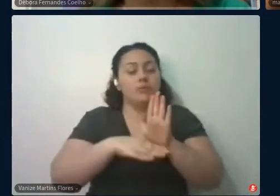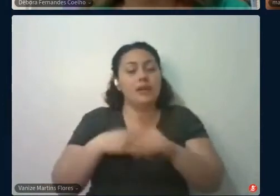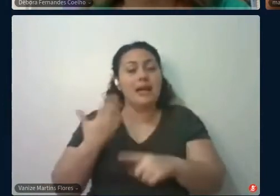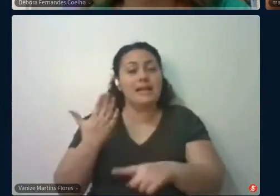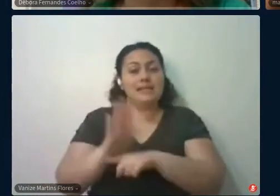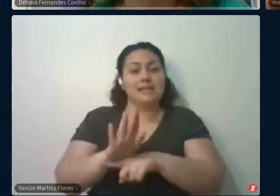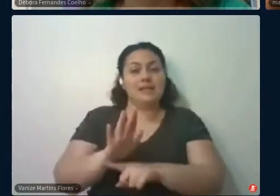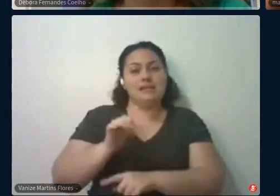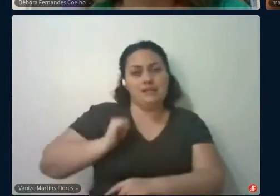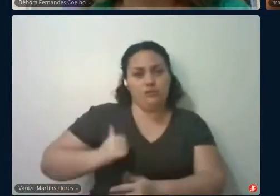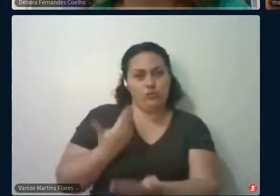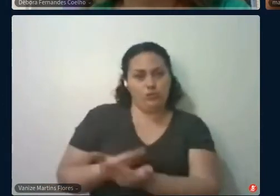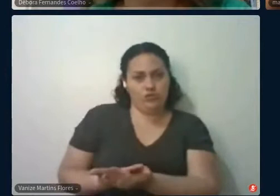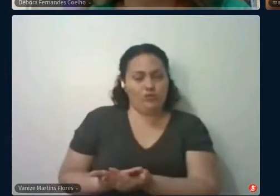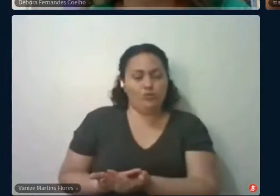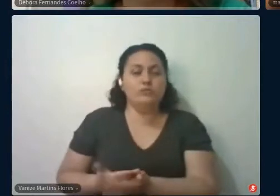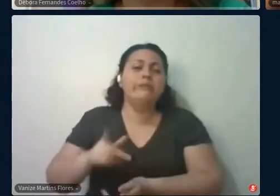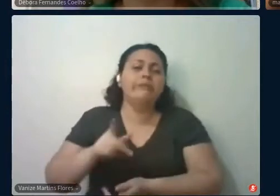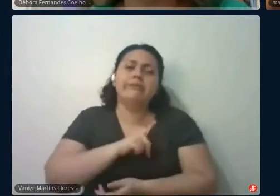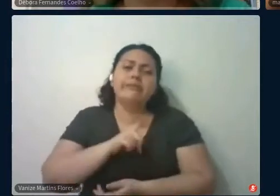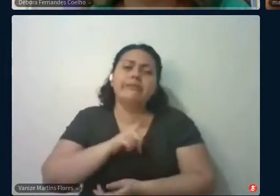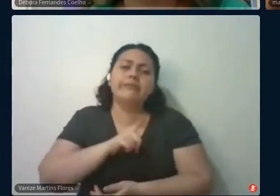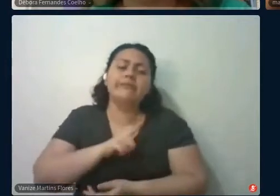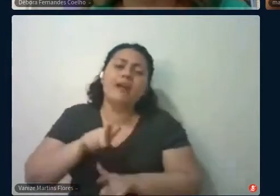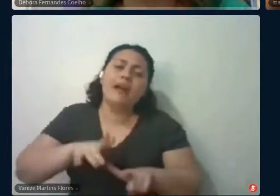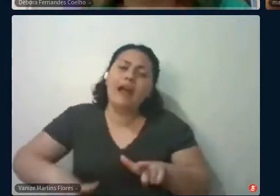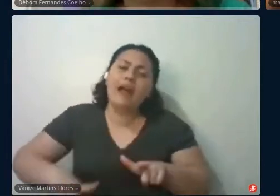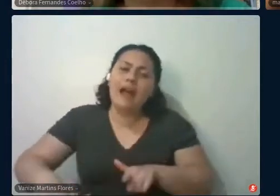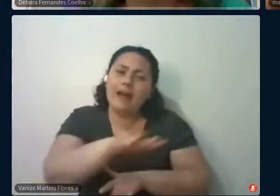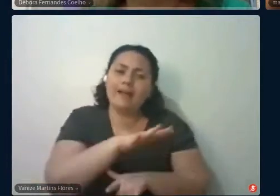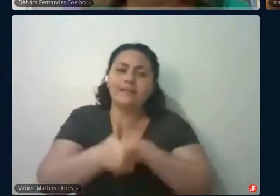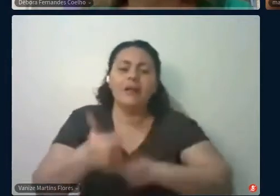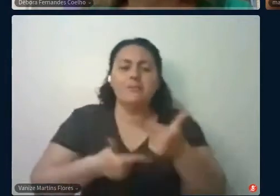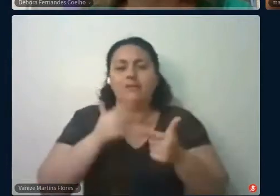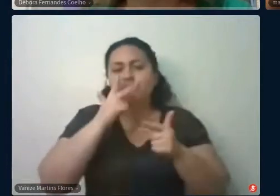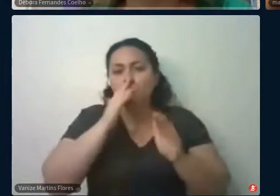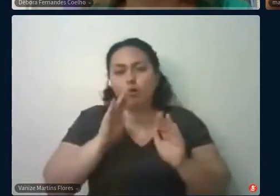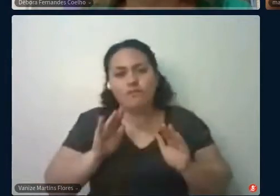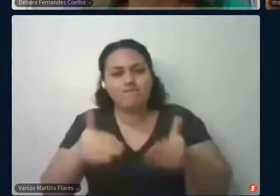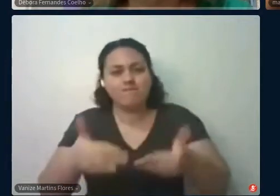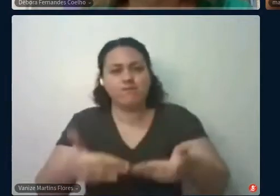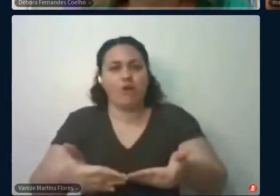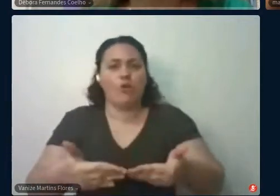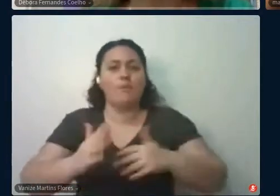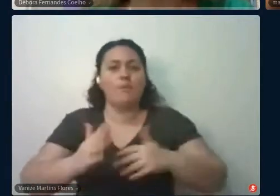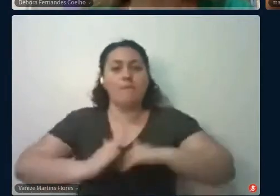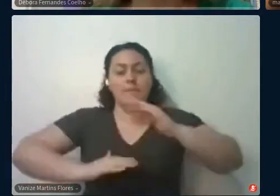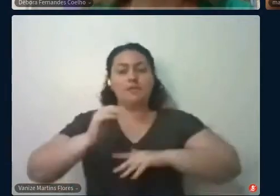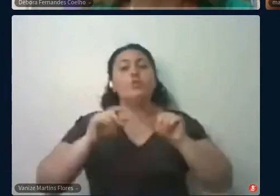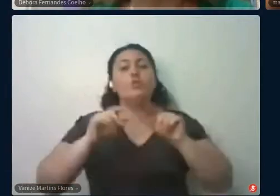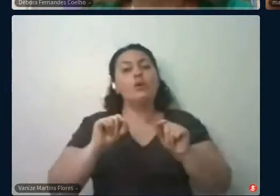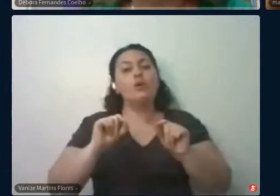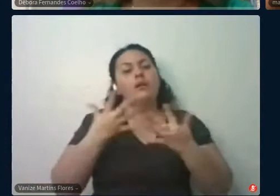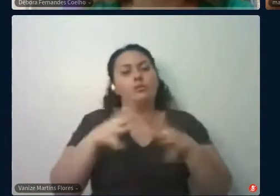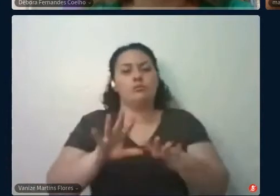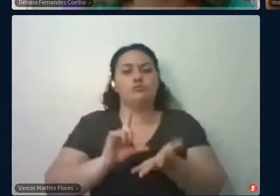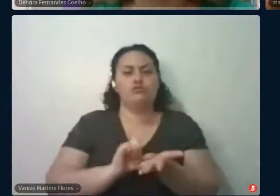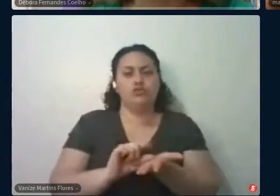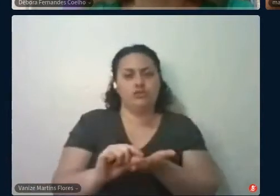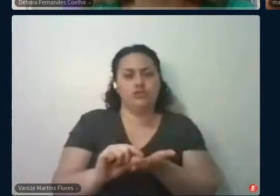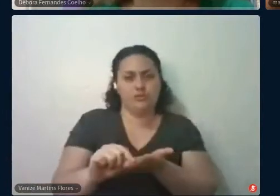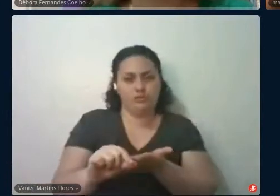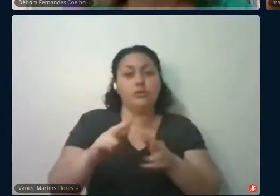tem como uma das áreas de atuação e de ação a inclusão digital. Então, nós estamos em diálogo